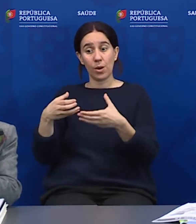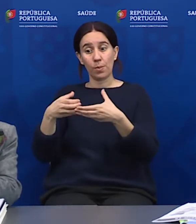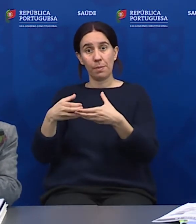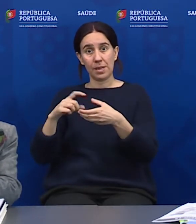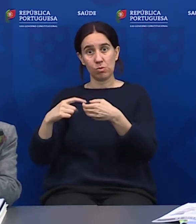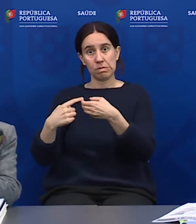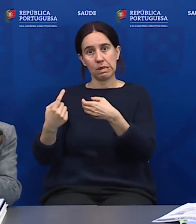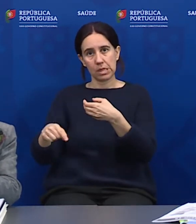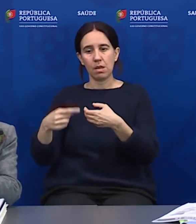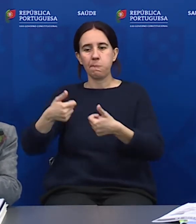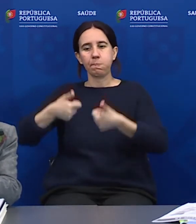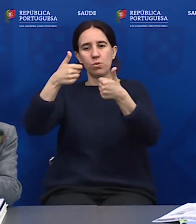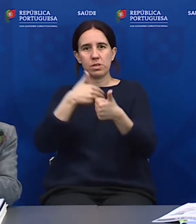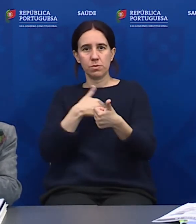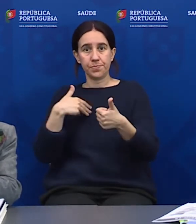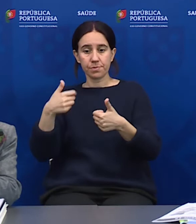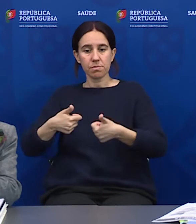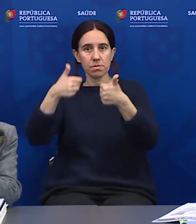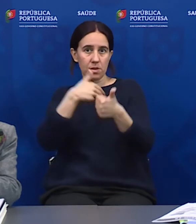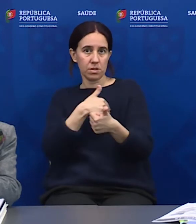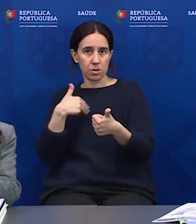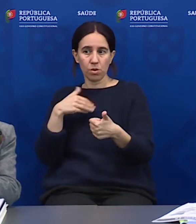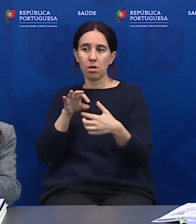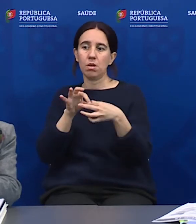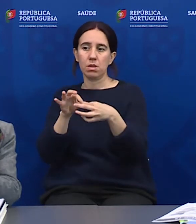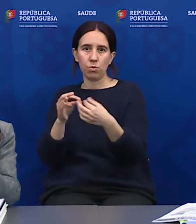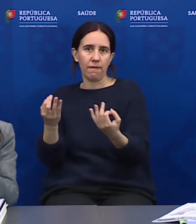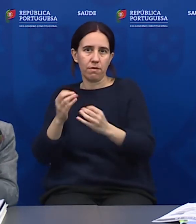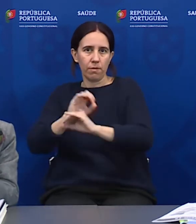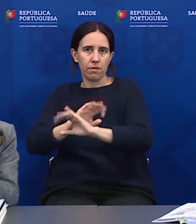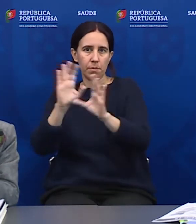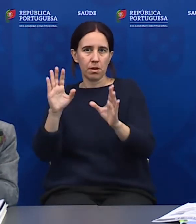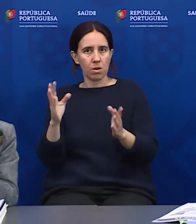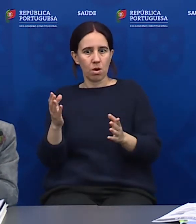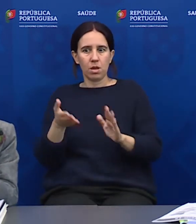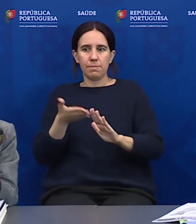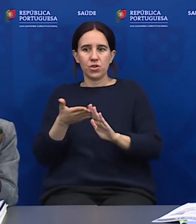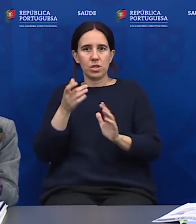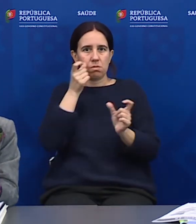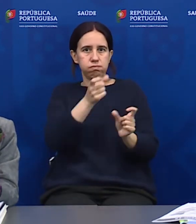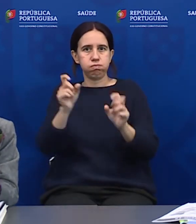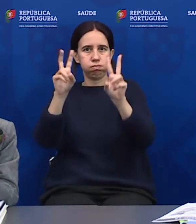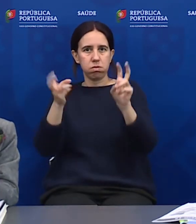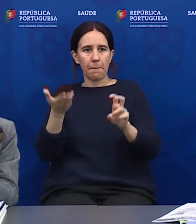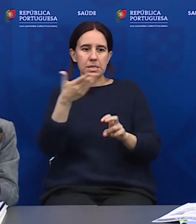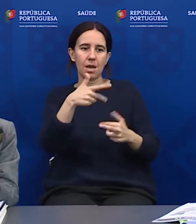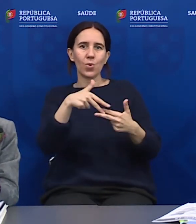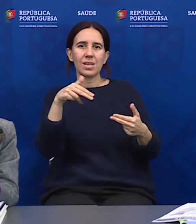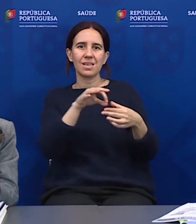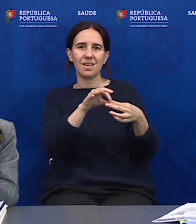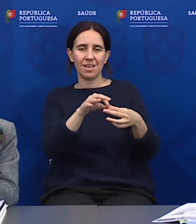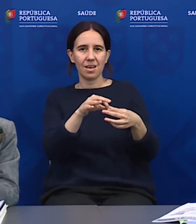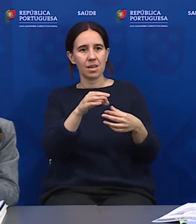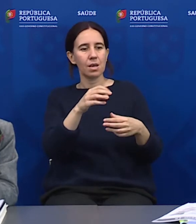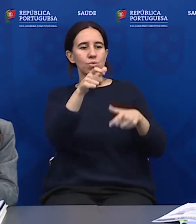tem uma autoridade de saúde. Essa autoridade de saúde articula-se, obviamente, ainda mais em estado de emergência, com a sua autarquia, que é o órgão